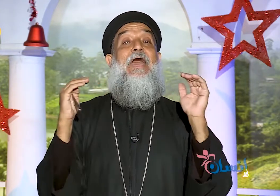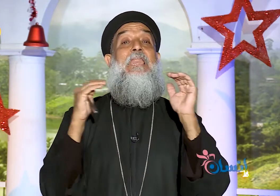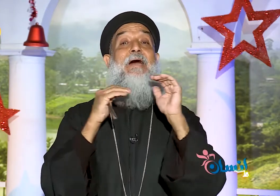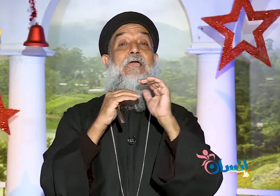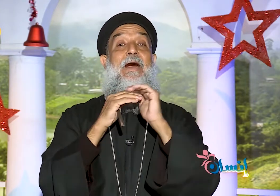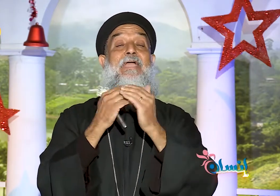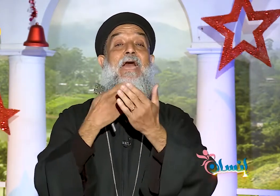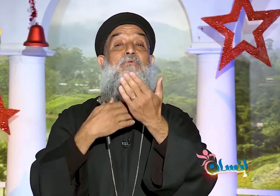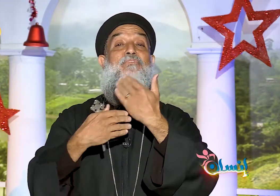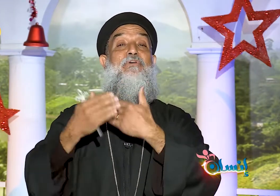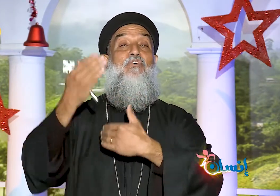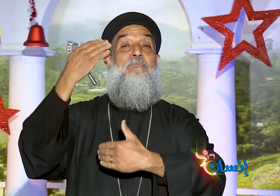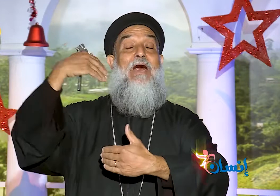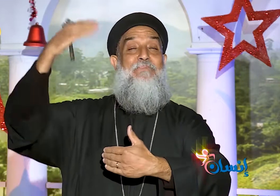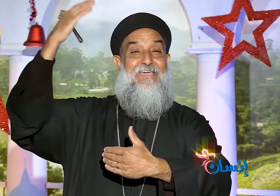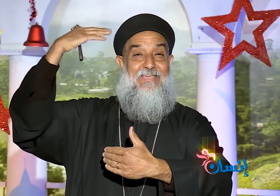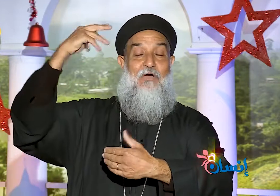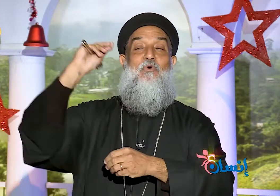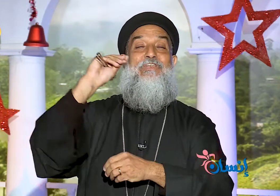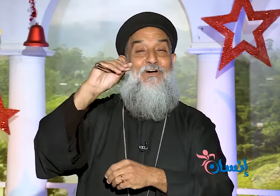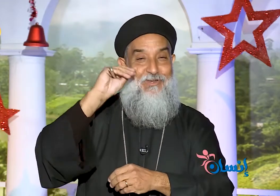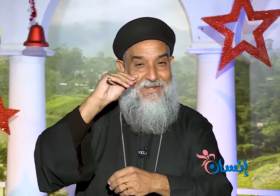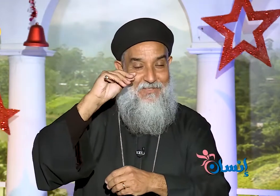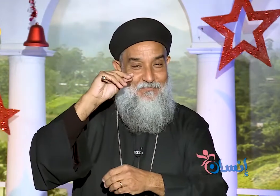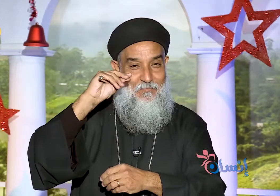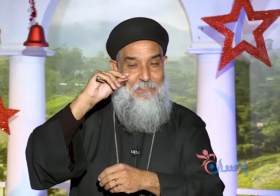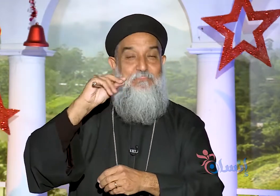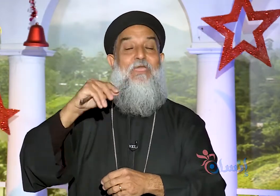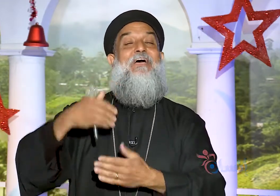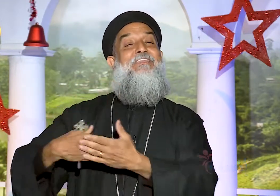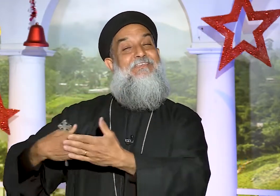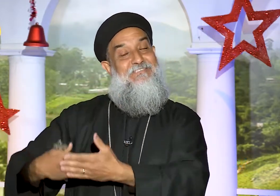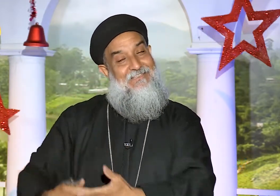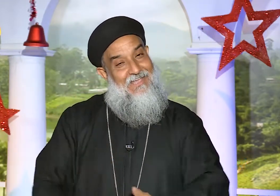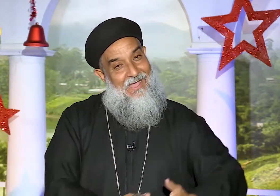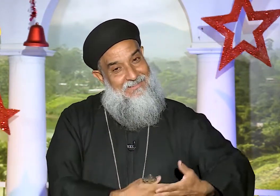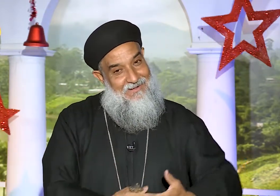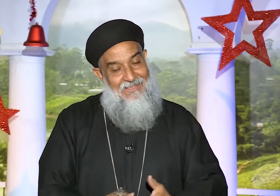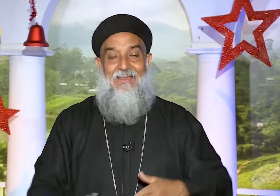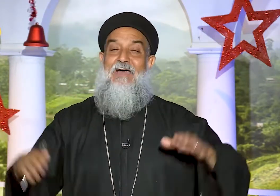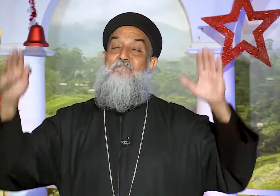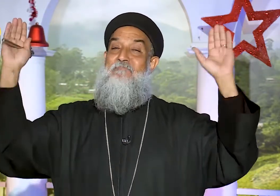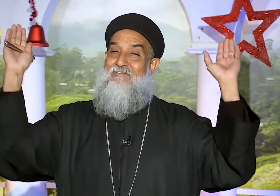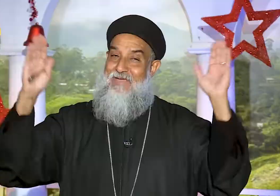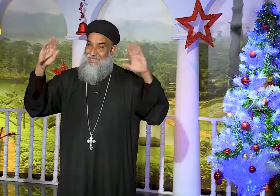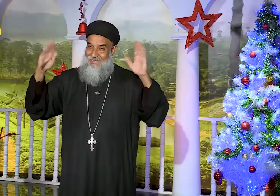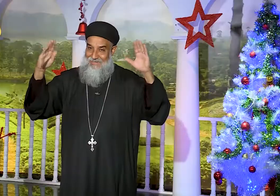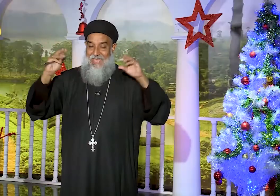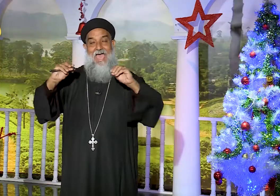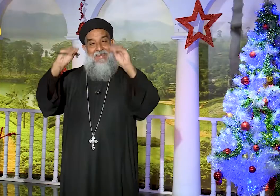خلي بالك بقى، كان في يوم قبل كده وكنا قلنا ان الست العذراء لما الملاك قال